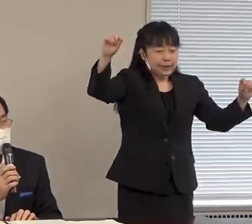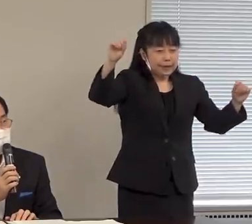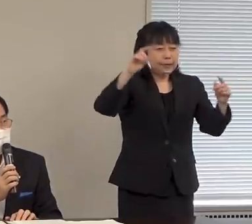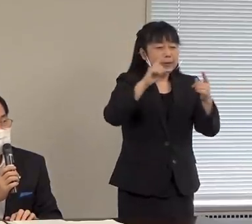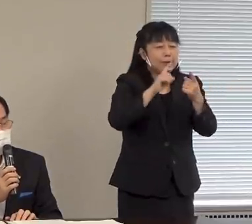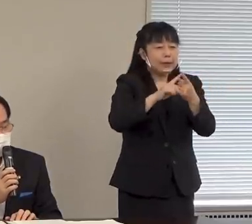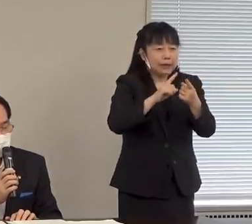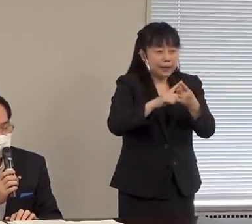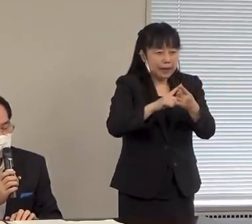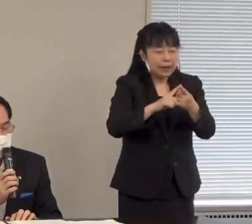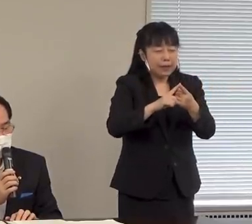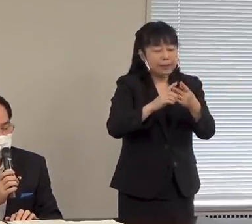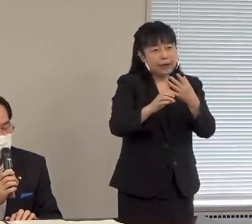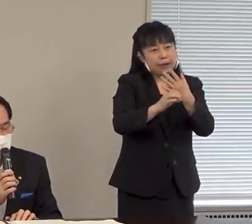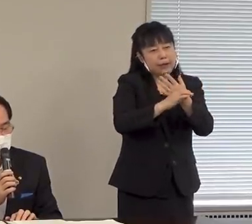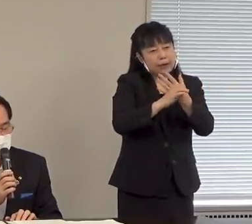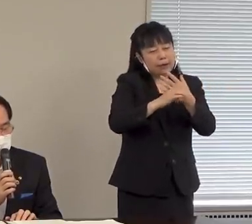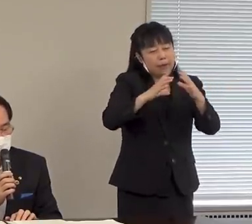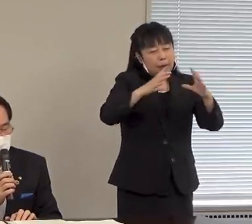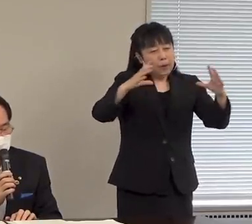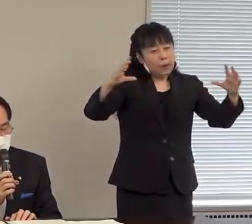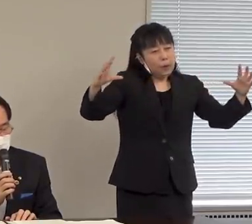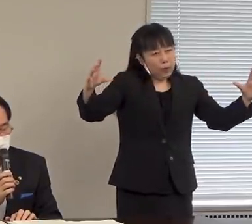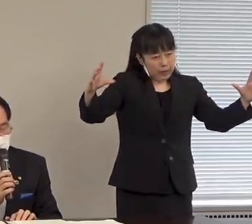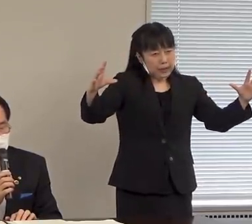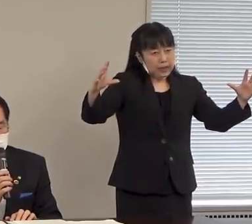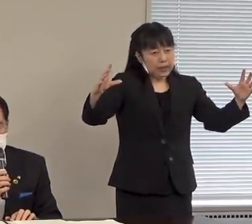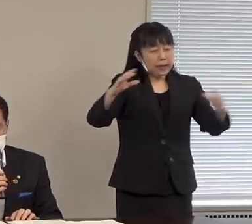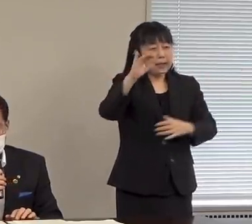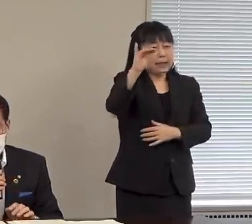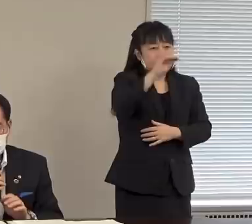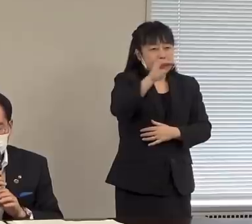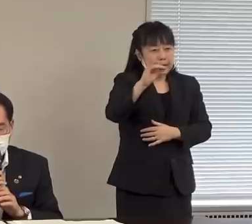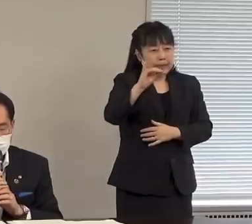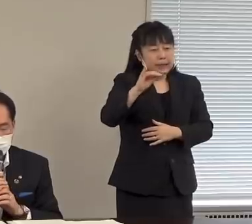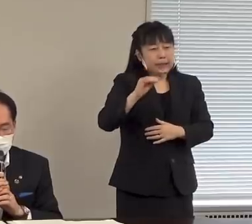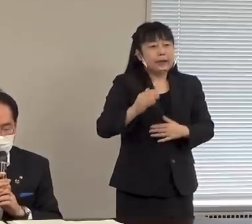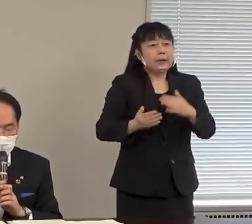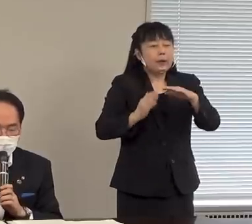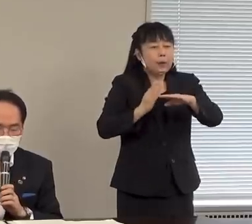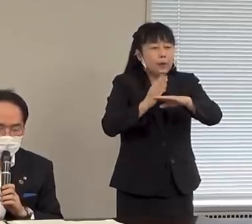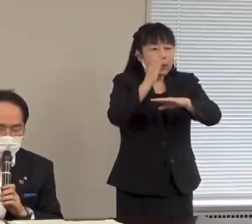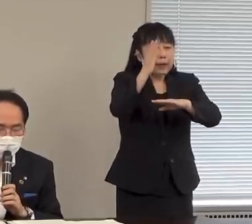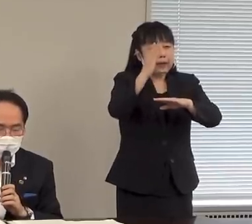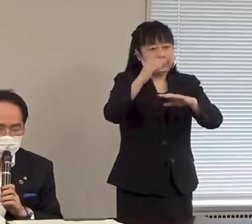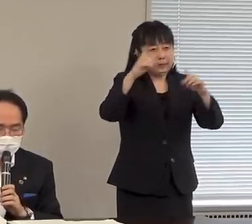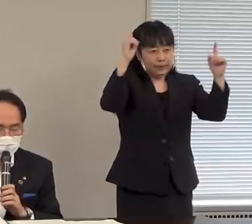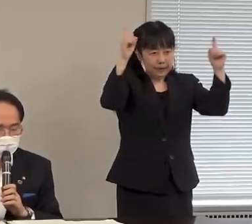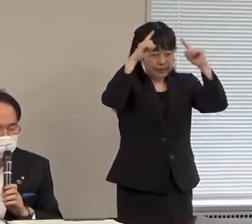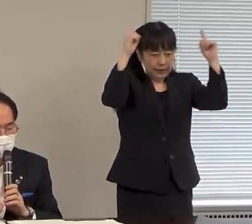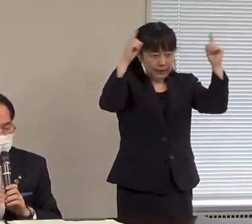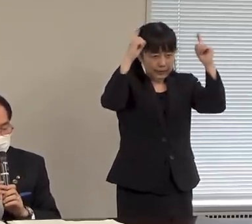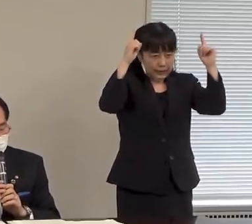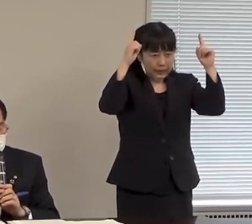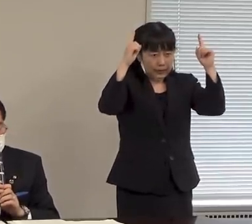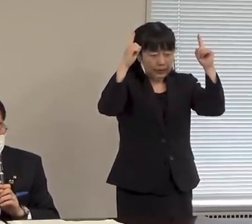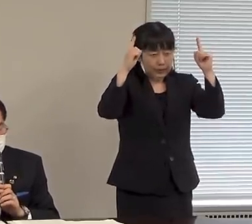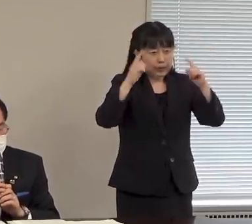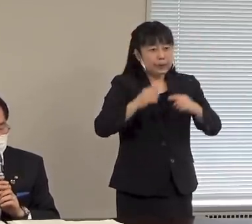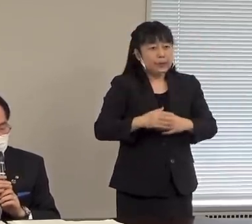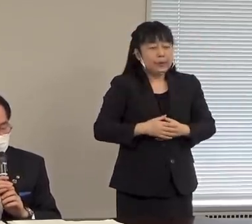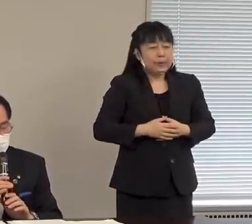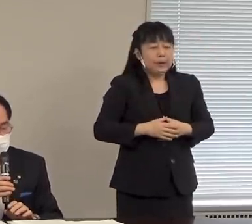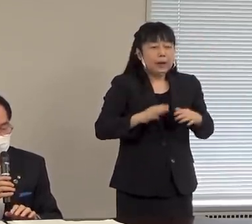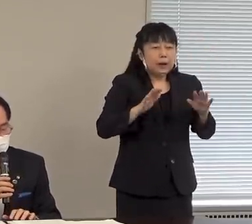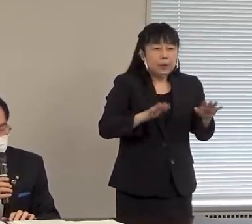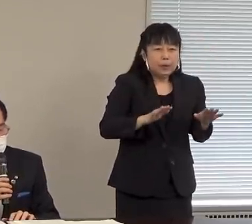を伴うイベント、またはイベント参加者が1000人を超えるような、今回5000人基準になっていくわけであり